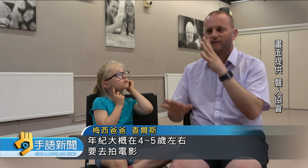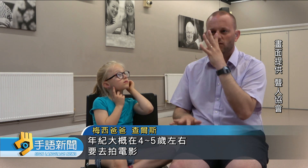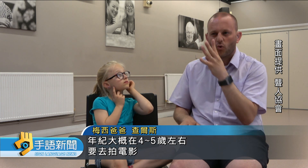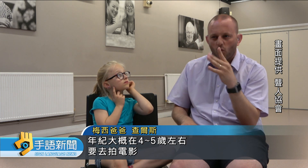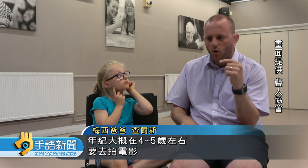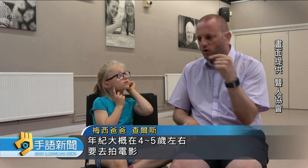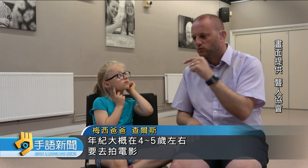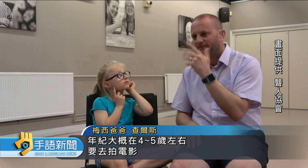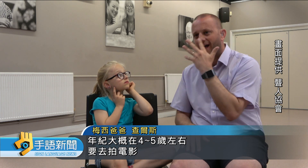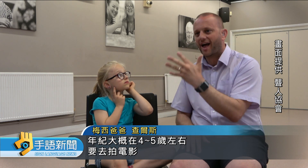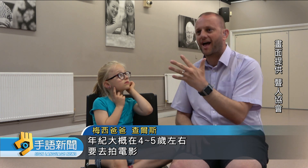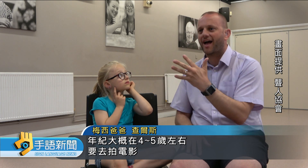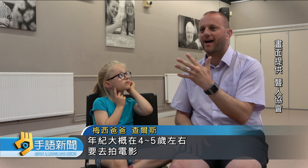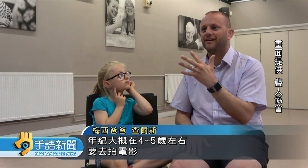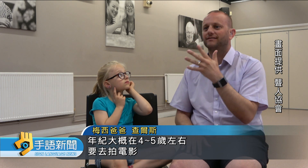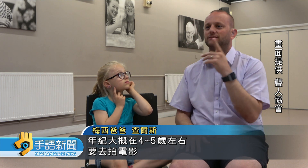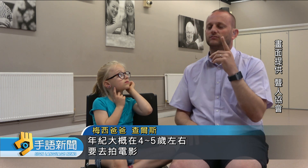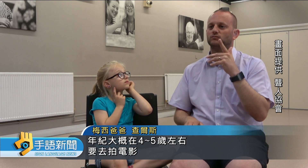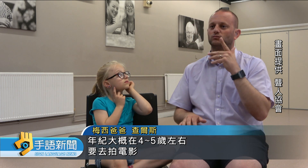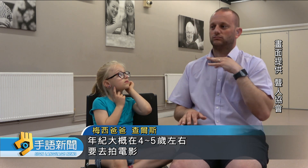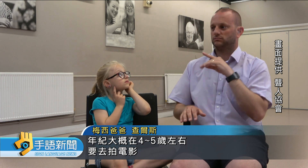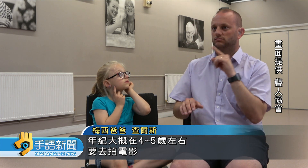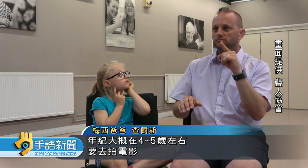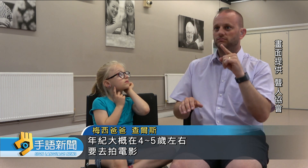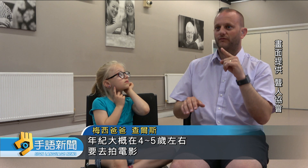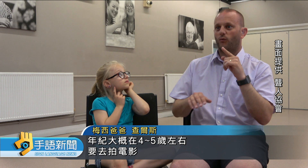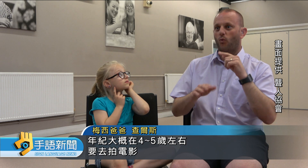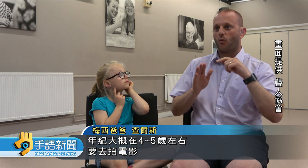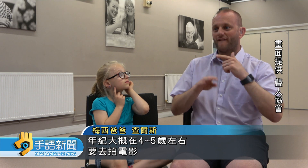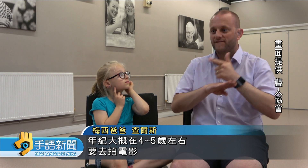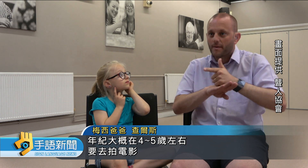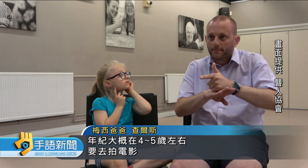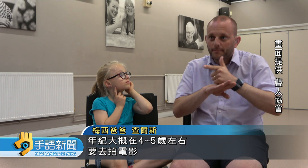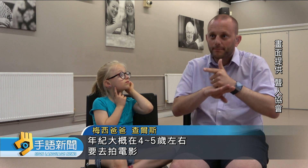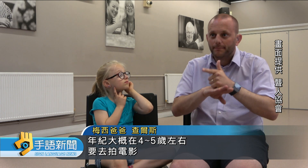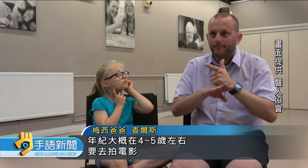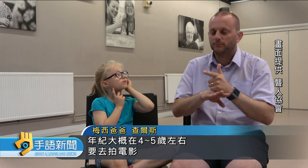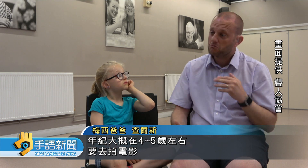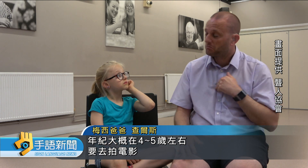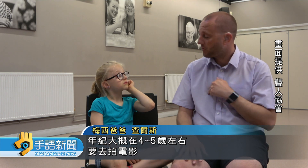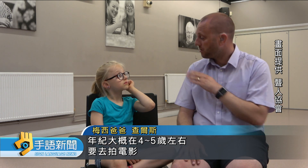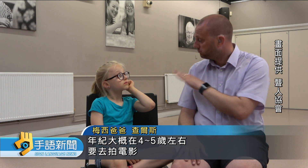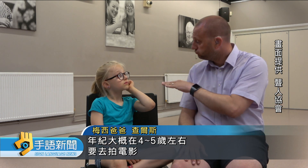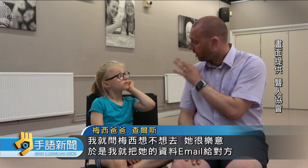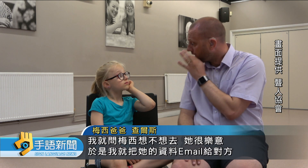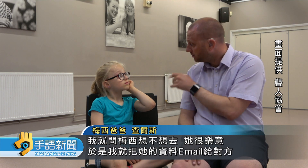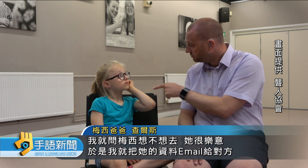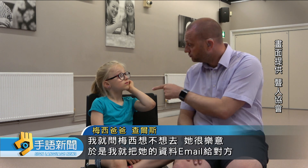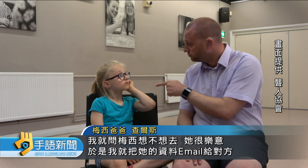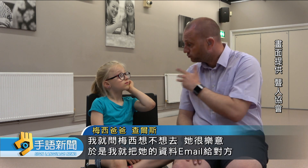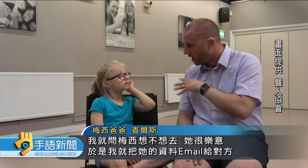4到5岁左右，要去拍电影。我就问梅西想不想